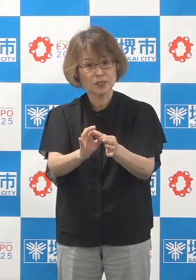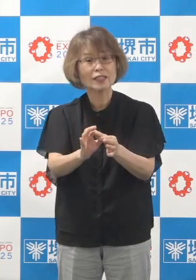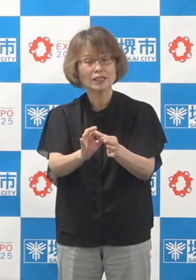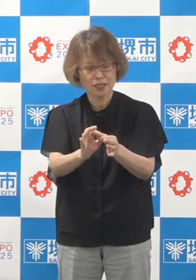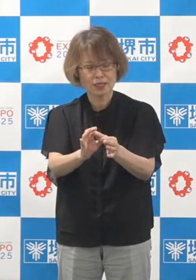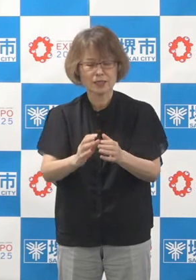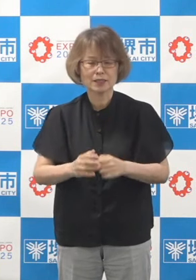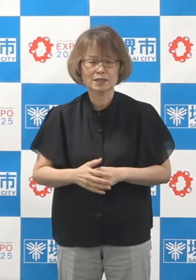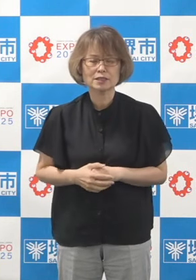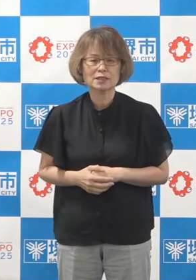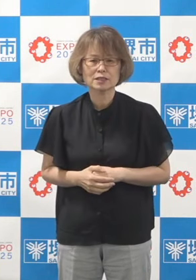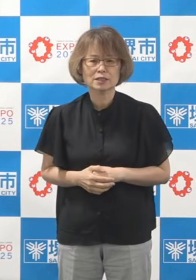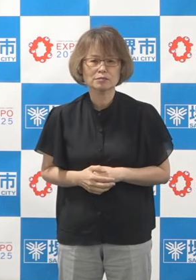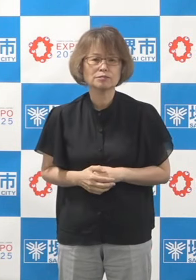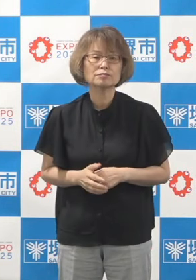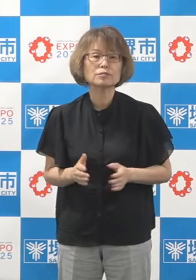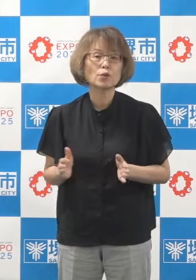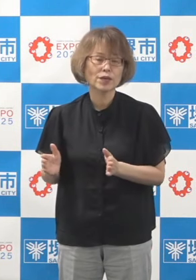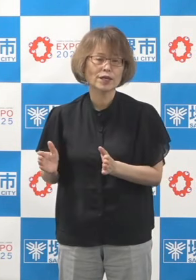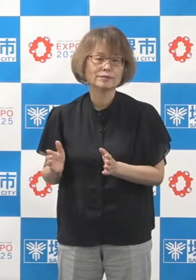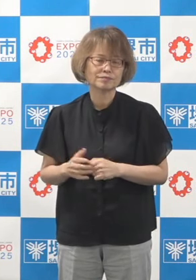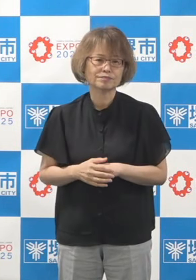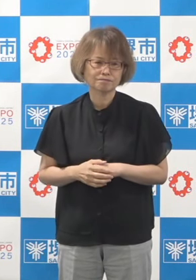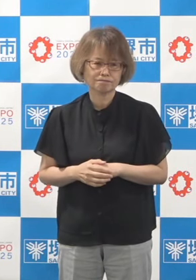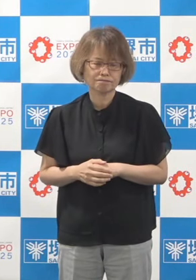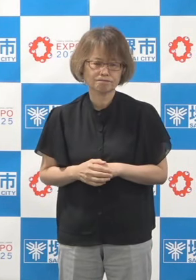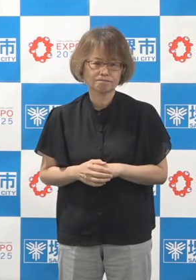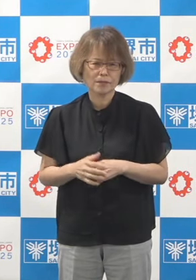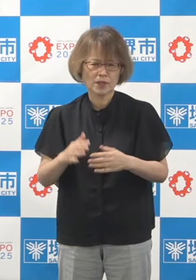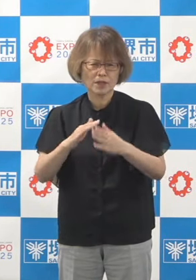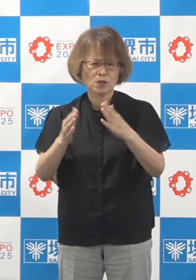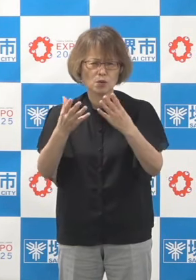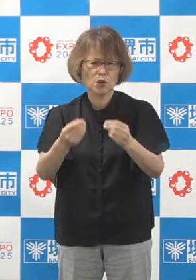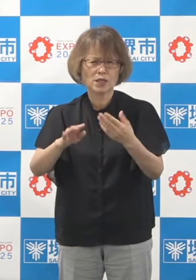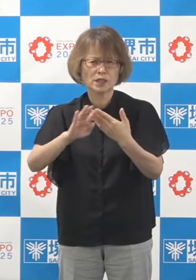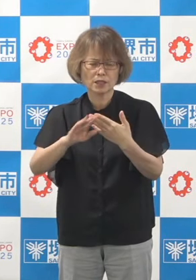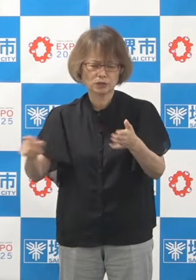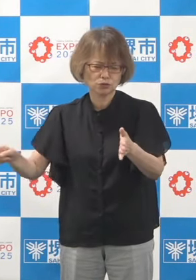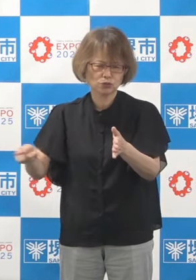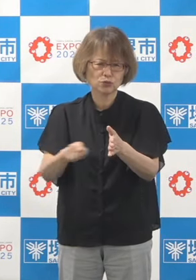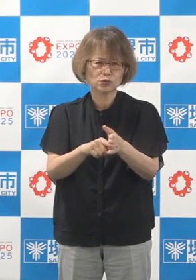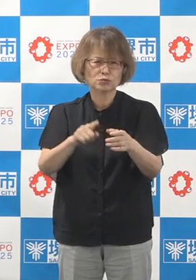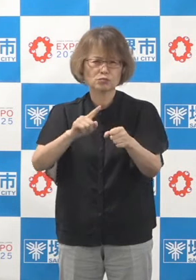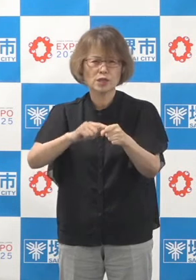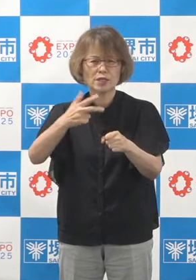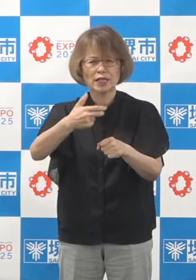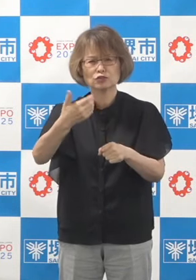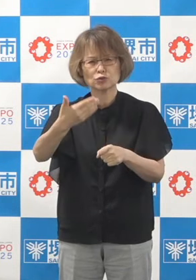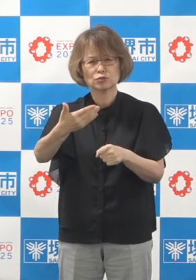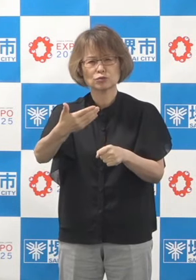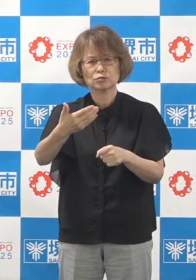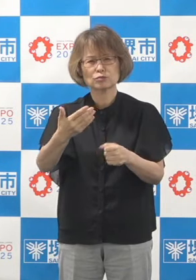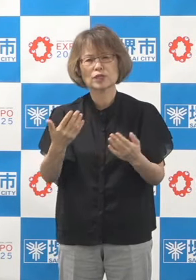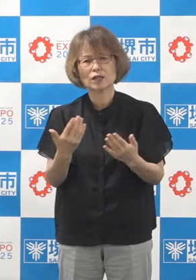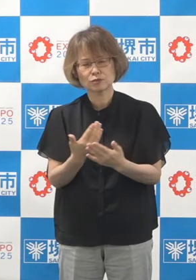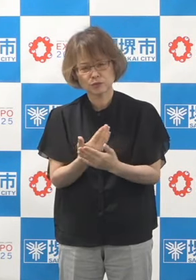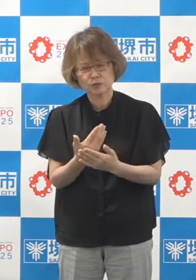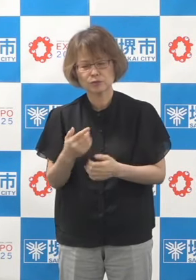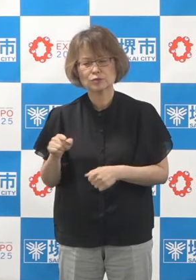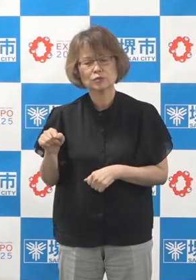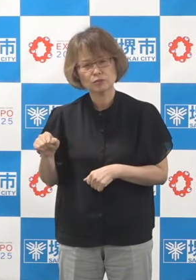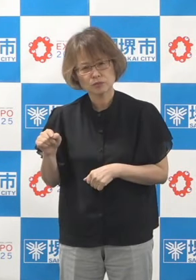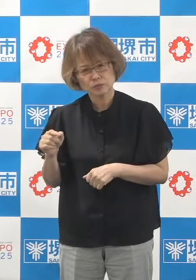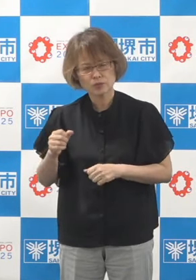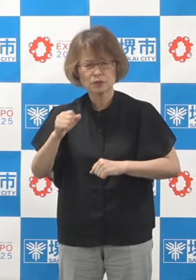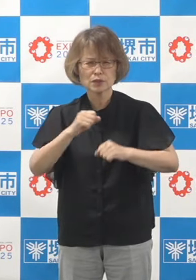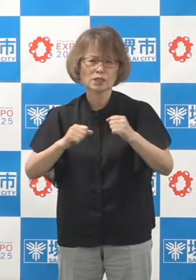。一方で終戦から79年が経ちまして、活動できる